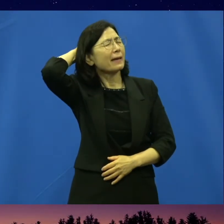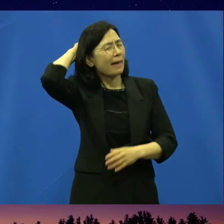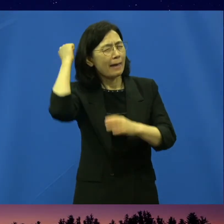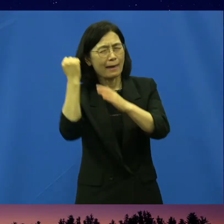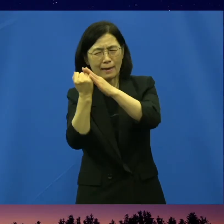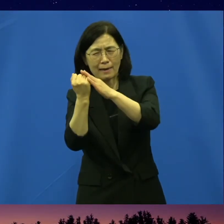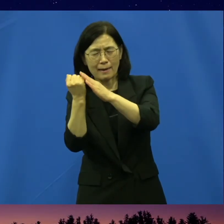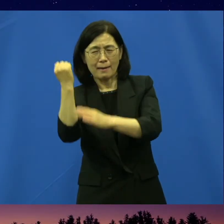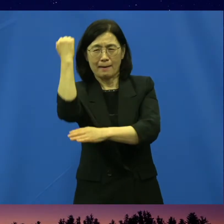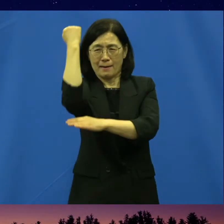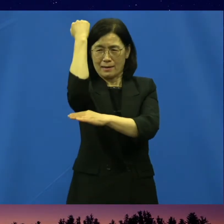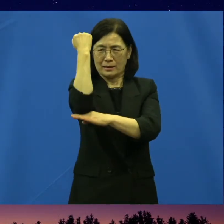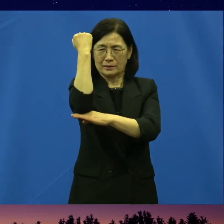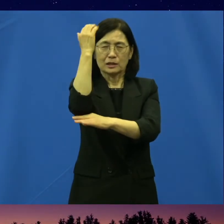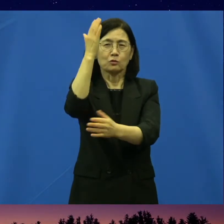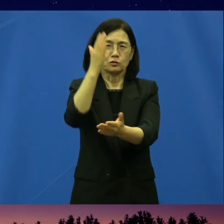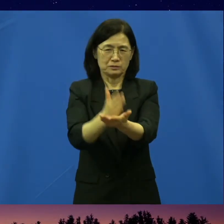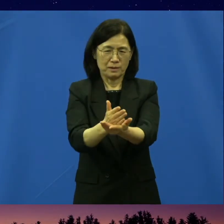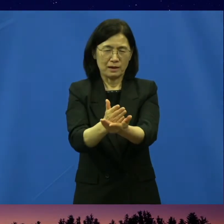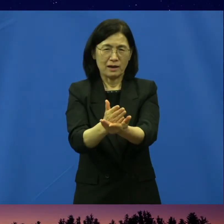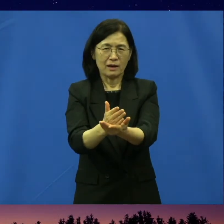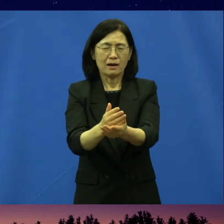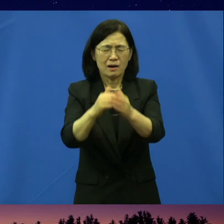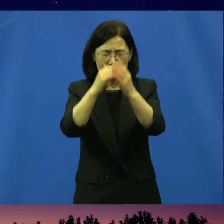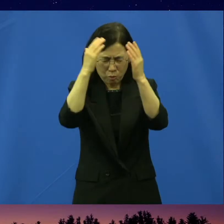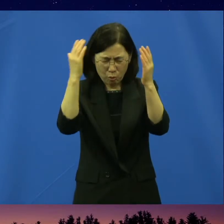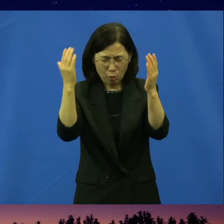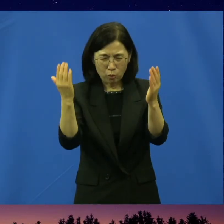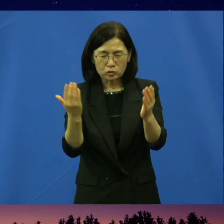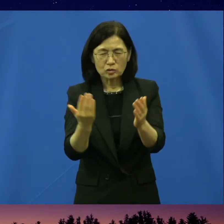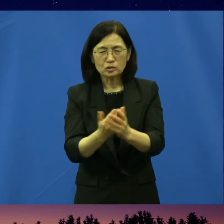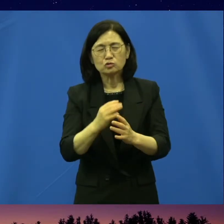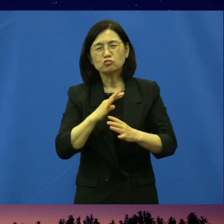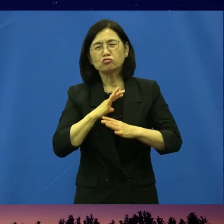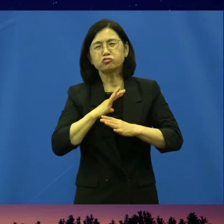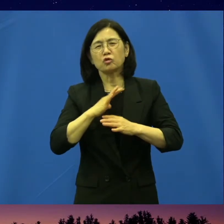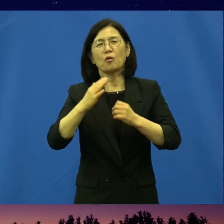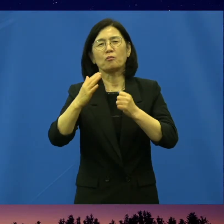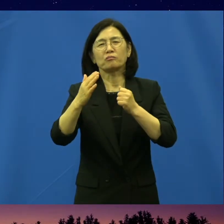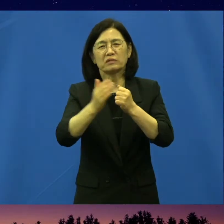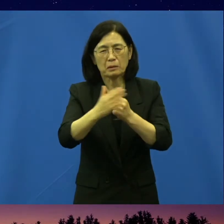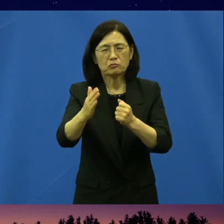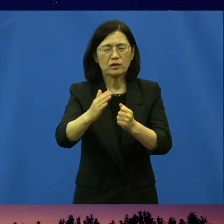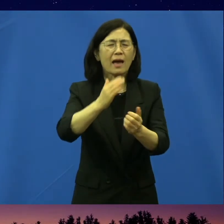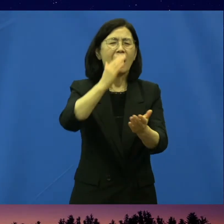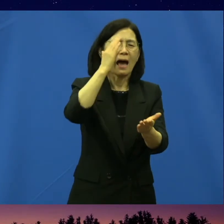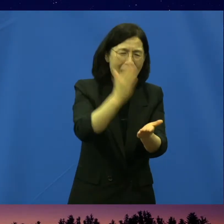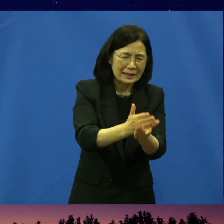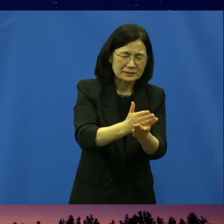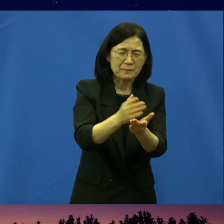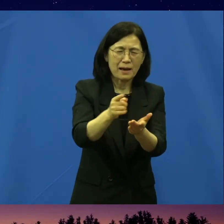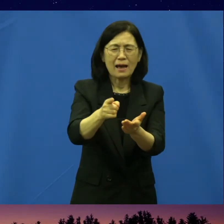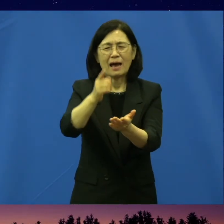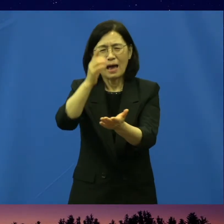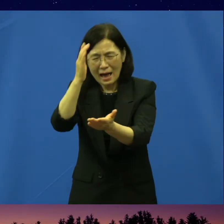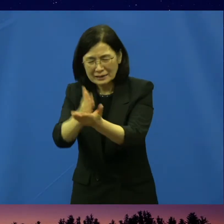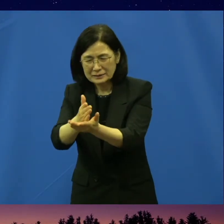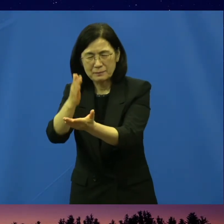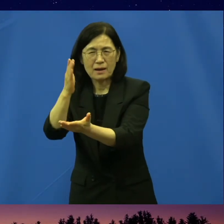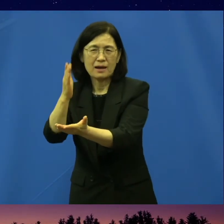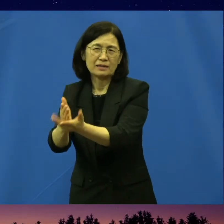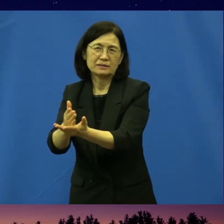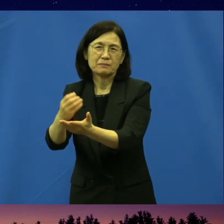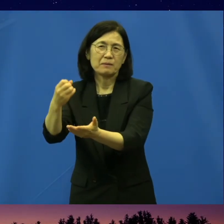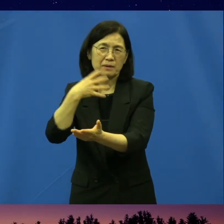그게 뭐냐면 두려움이에요. 그게 다 두려움. 두려움이 있는 거죠. 근거가 없어요. 근데 막연하게 사람들에게